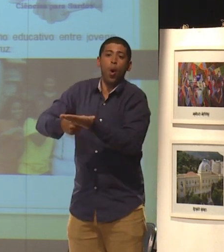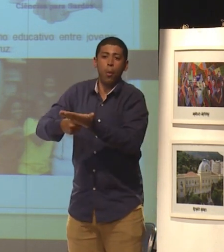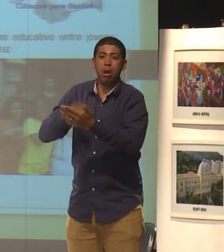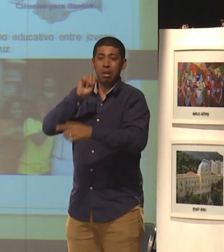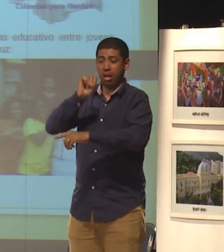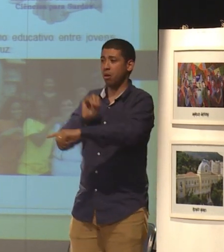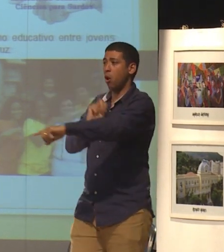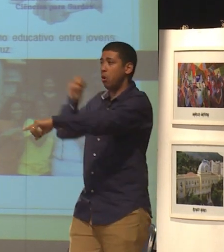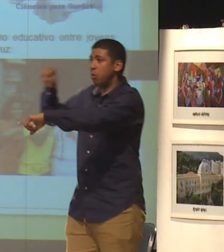recusa? Porque